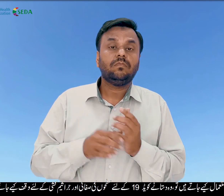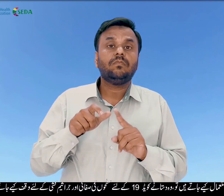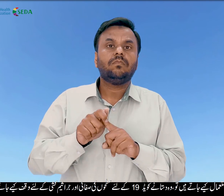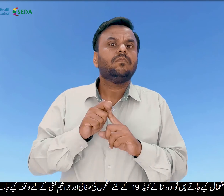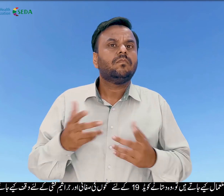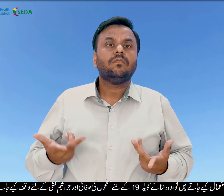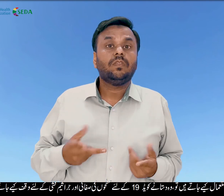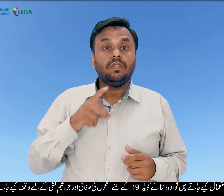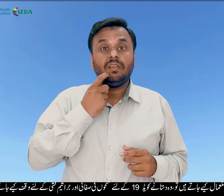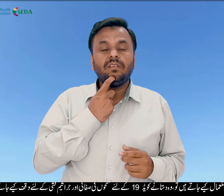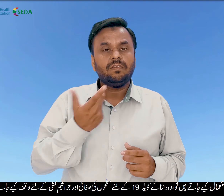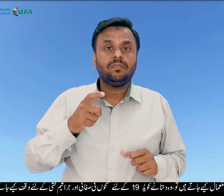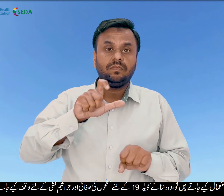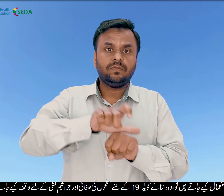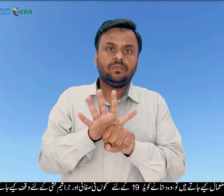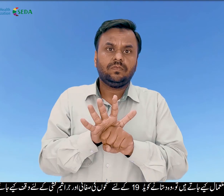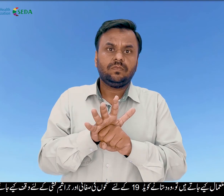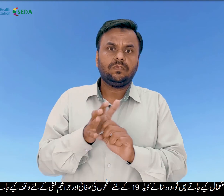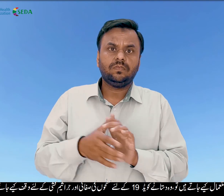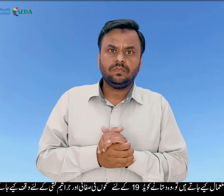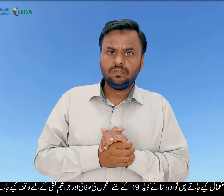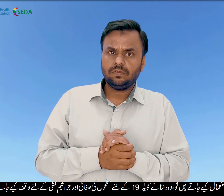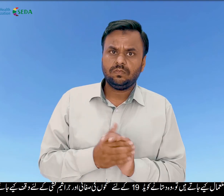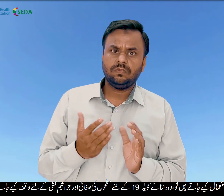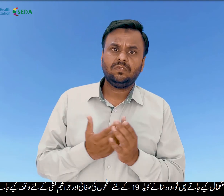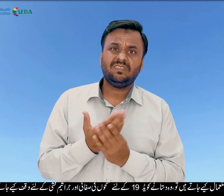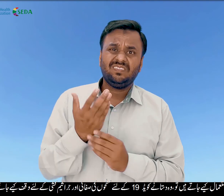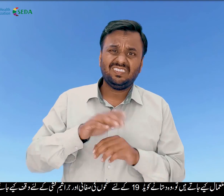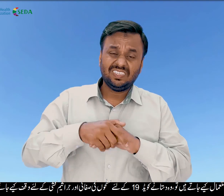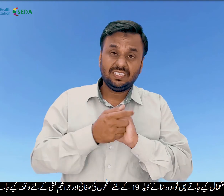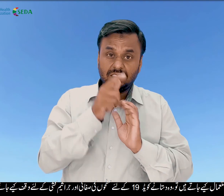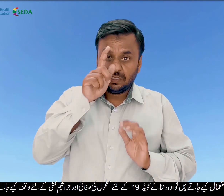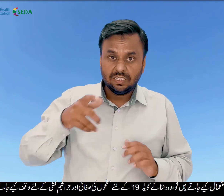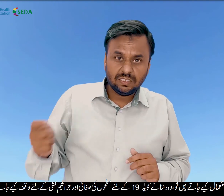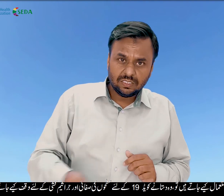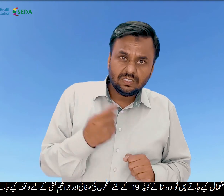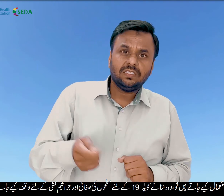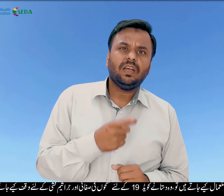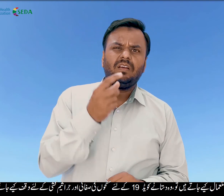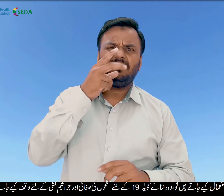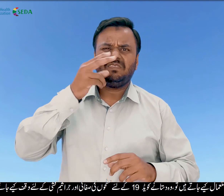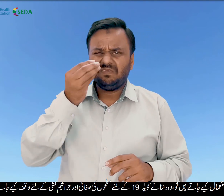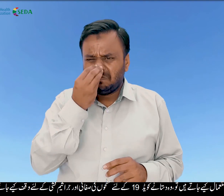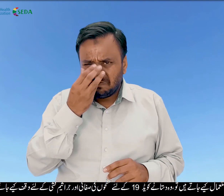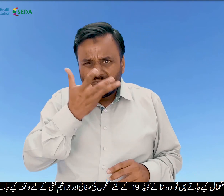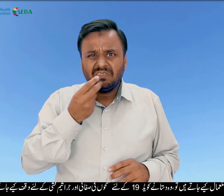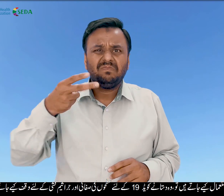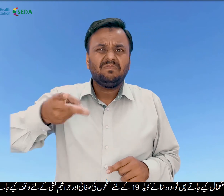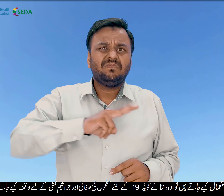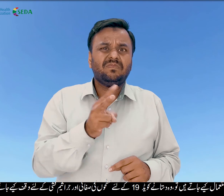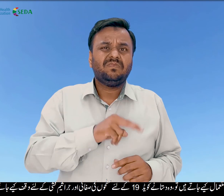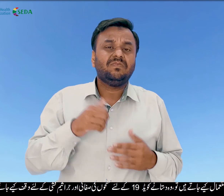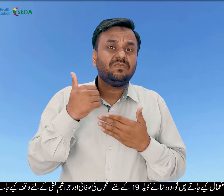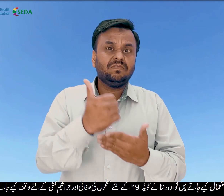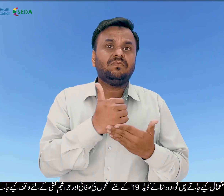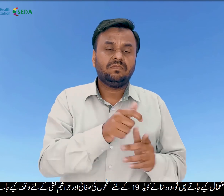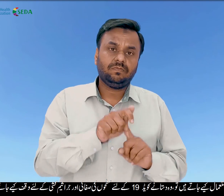تو وہ دستانے کووڈ-19 کے لیے سطحوں کی صفائی اور جراثیم کشی کے لیے وقف کیے جانے